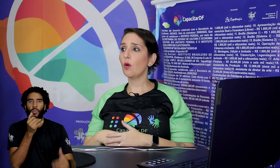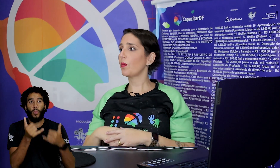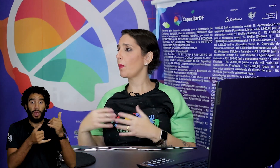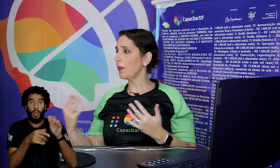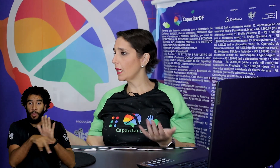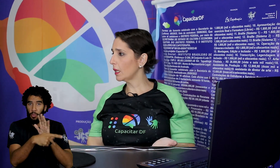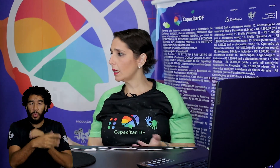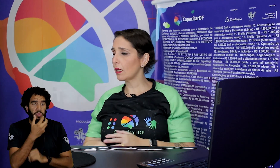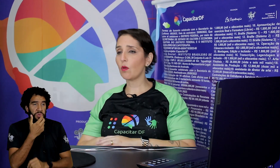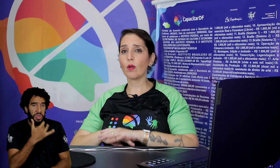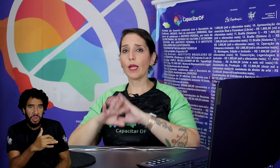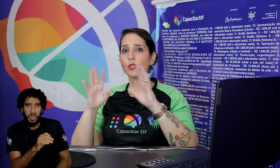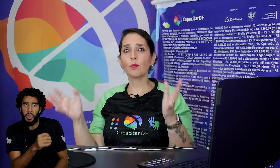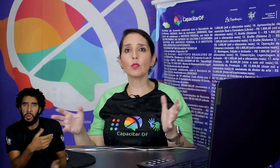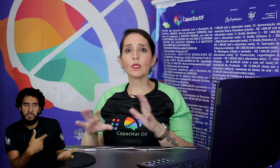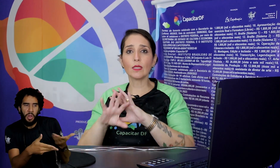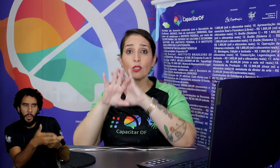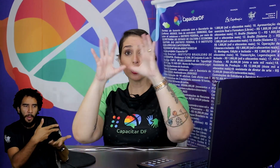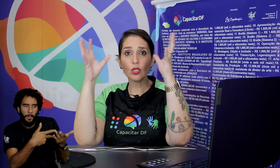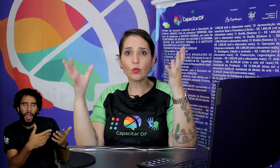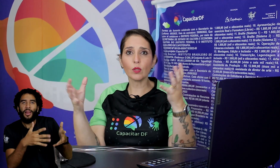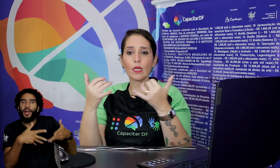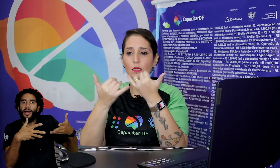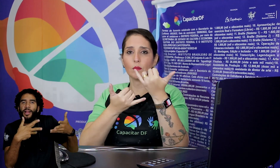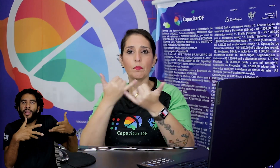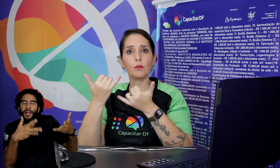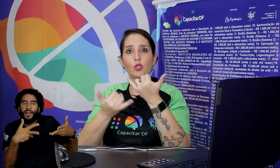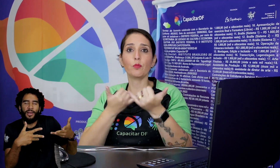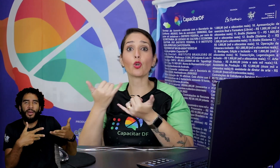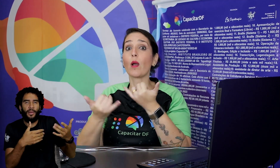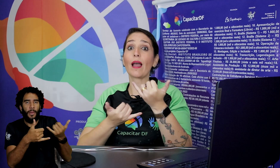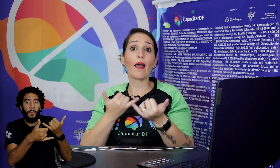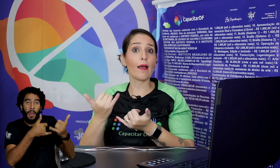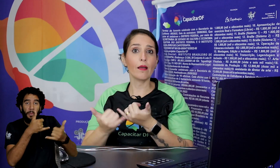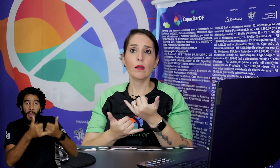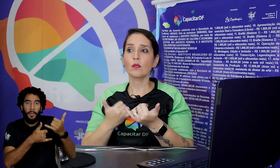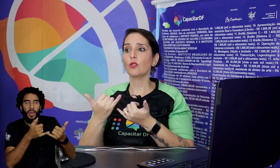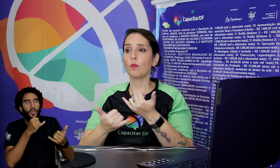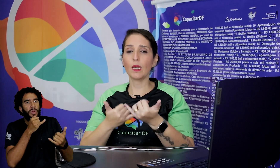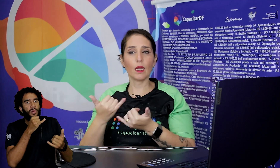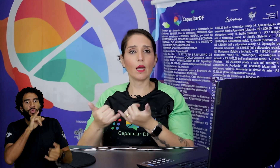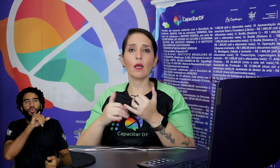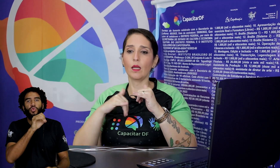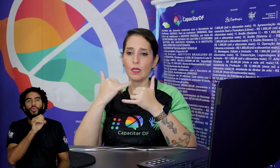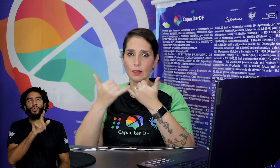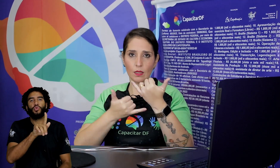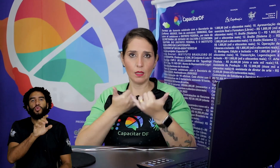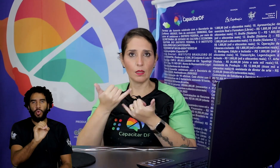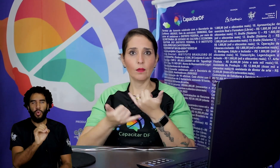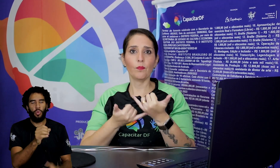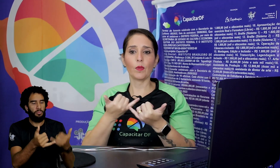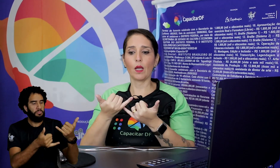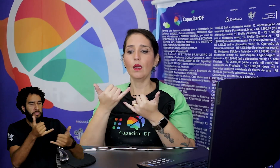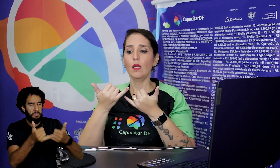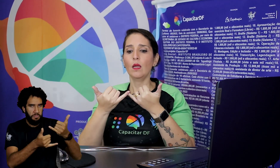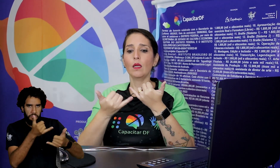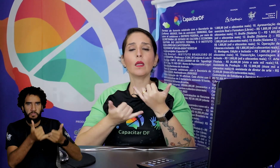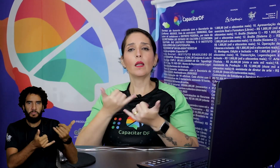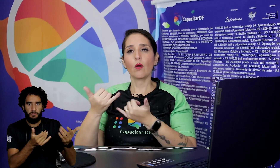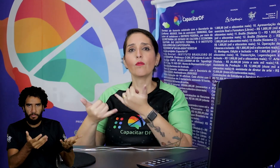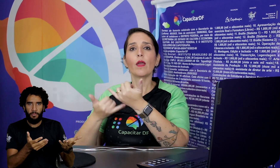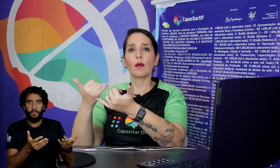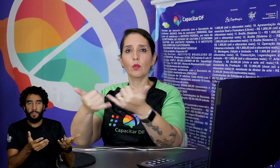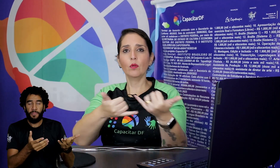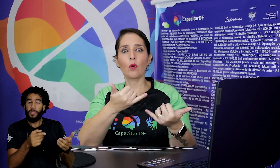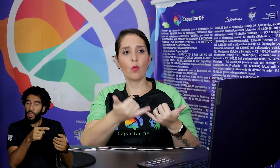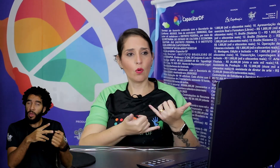criança ou para uma brincadeira. Qualquer tipo de sentido desse, de jogar, de brincar, é esse aqui, tá? E ele